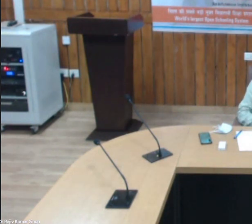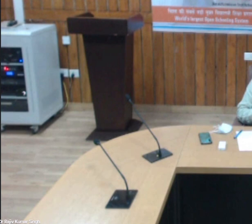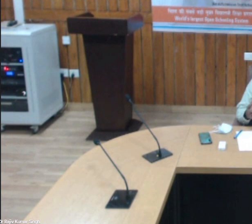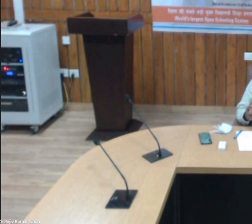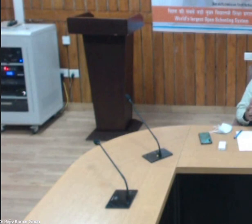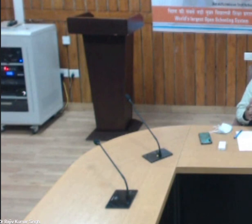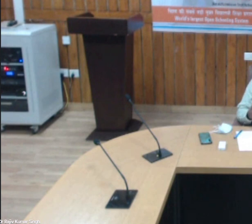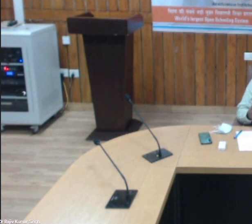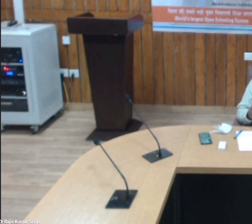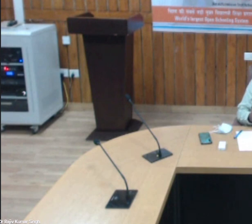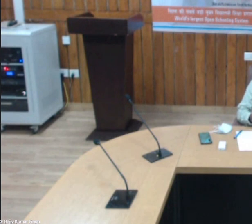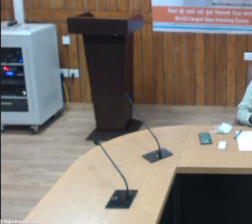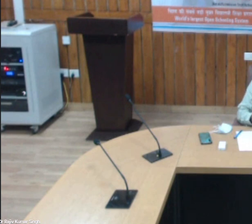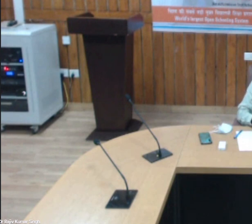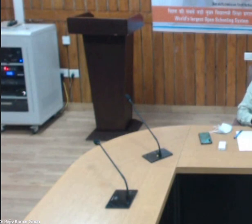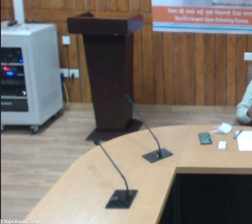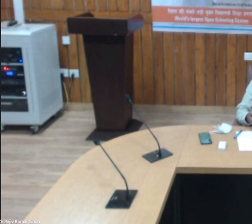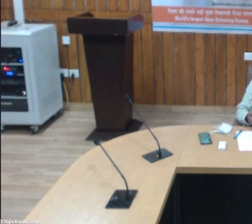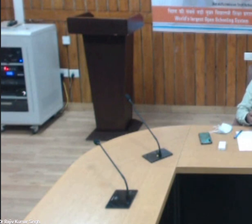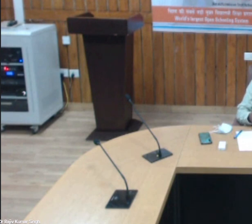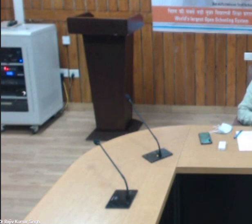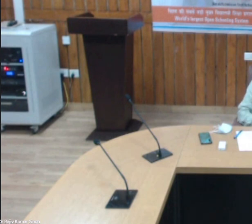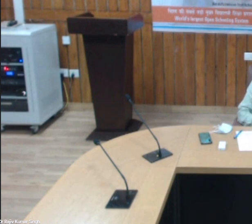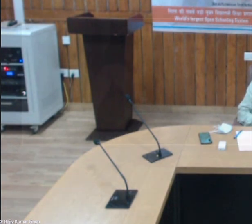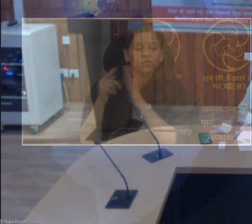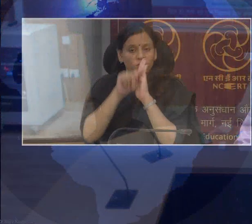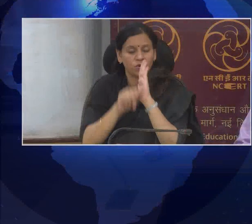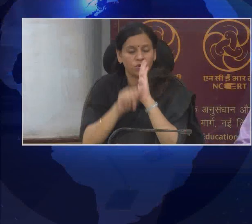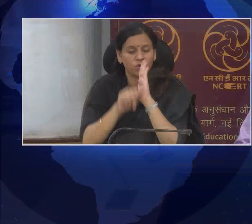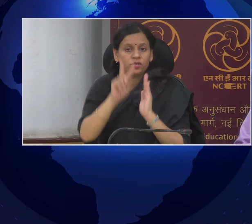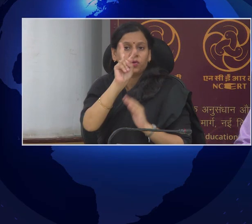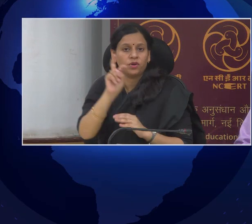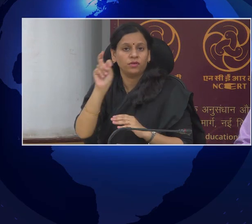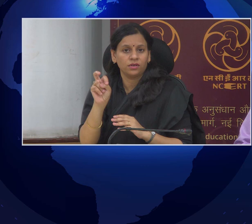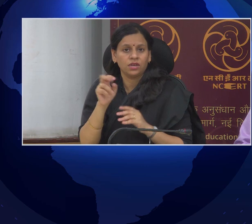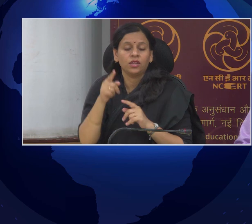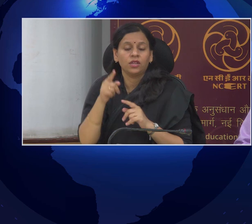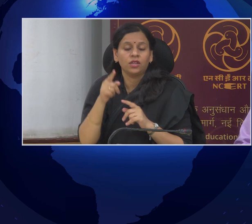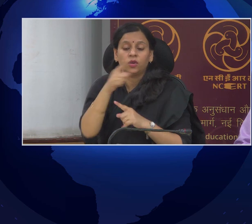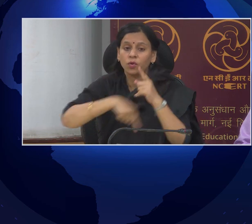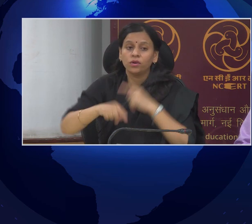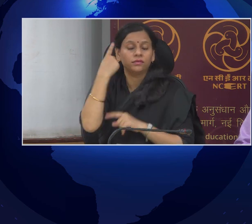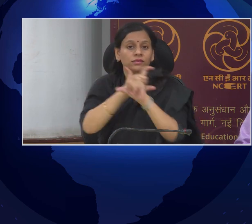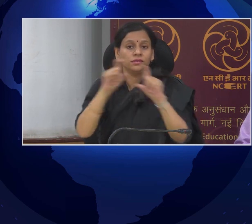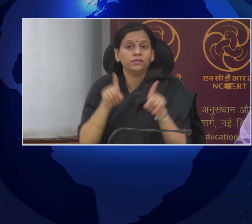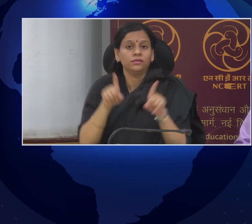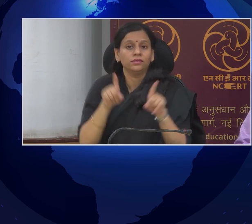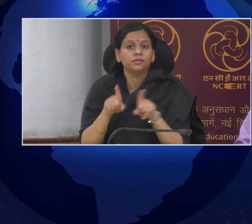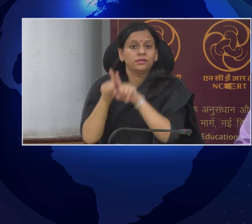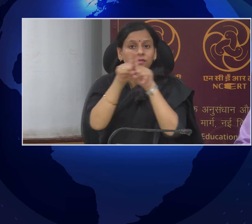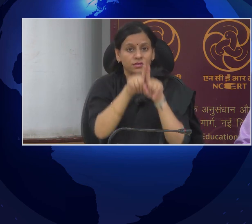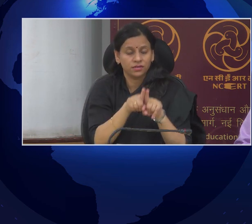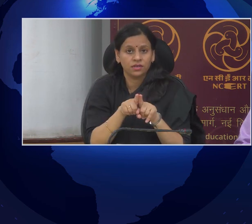तो राष्ट्रीय शिक्षा नीति 2020 ने भी इस चीज को समझा है और